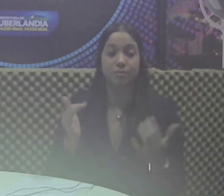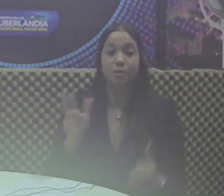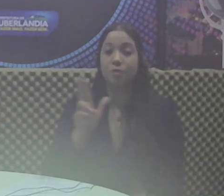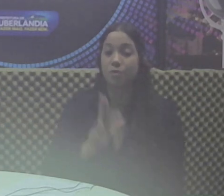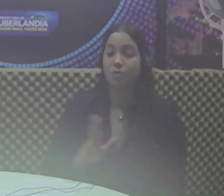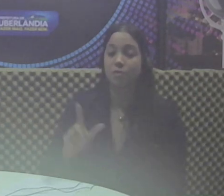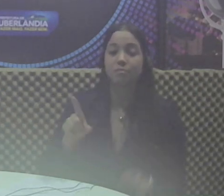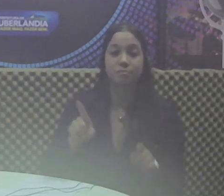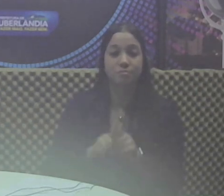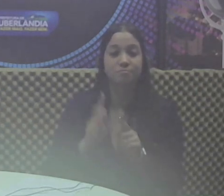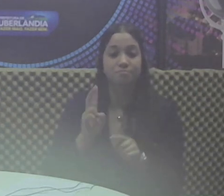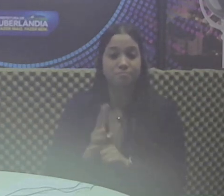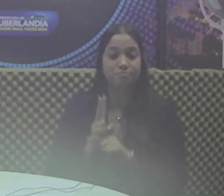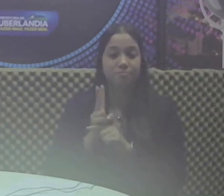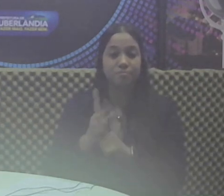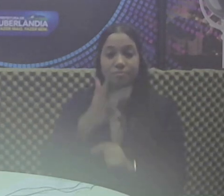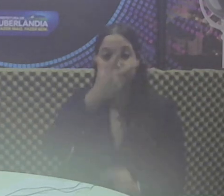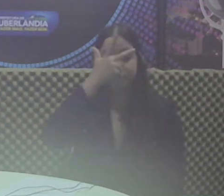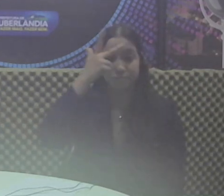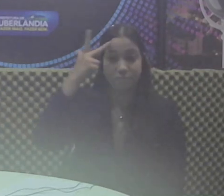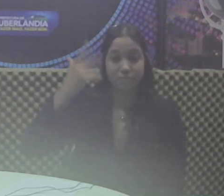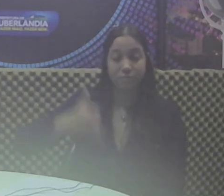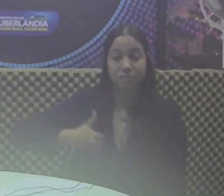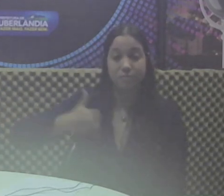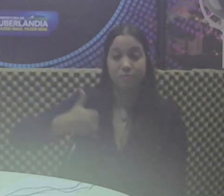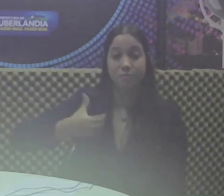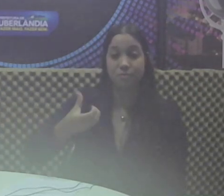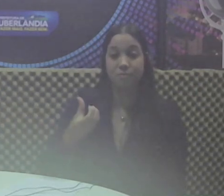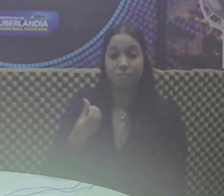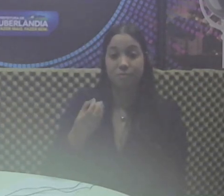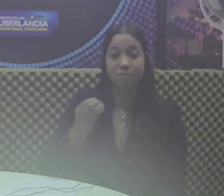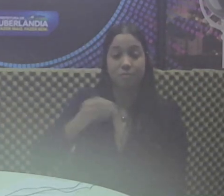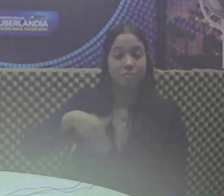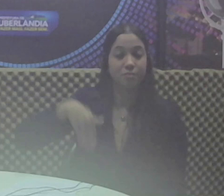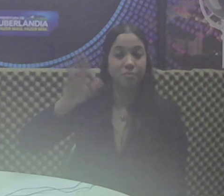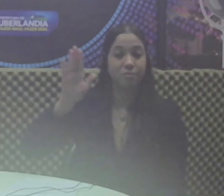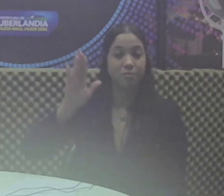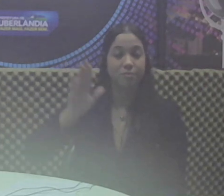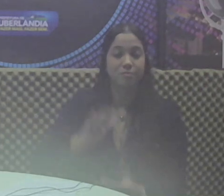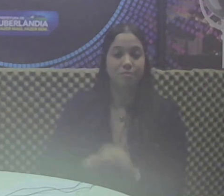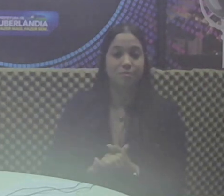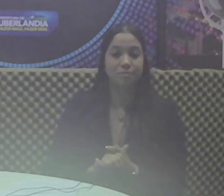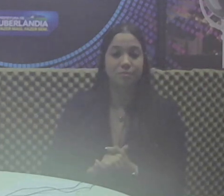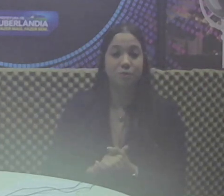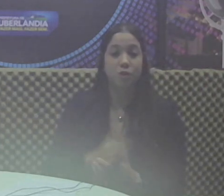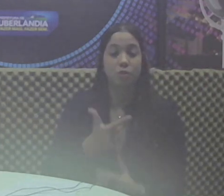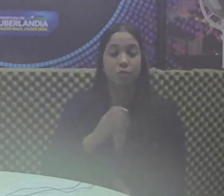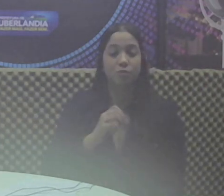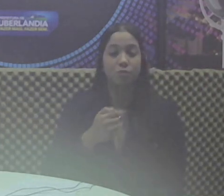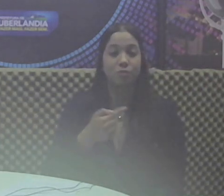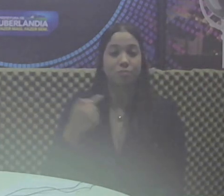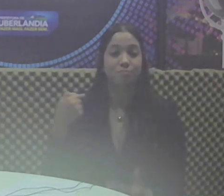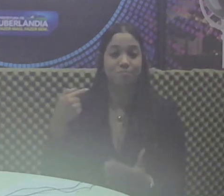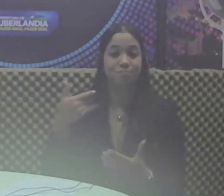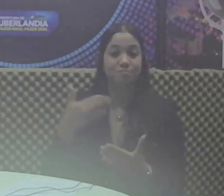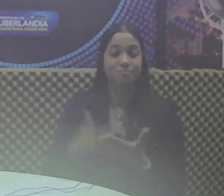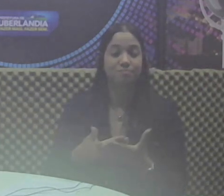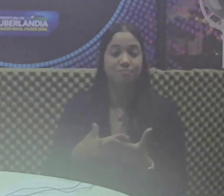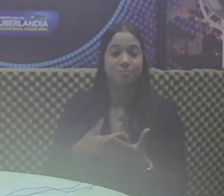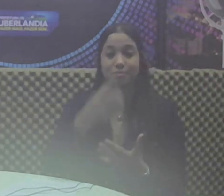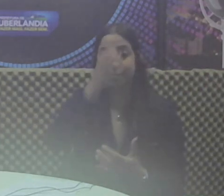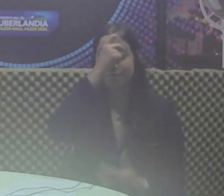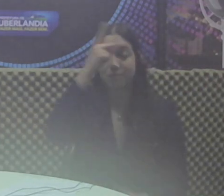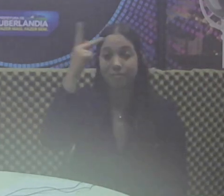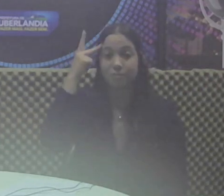E Uberlândia também cuida de outros jovens de mais de 60 anos. De 2017 para cá, a